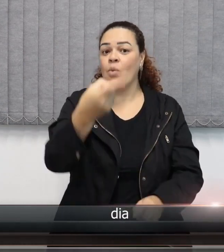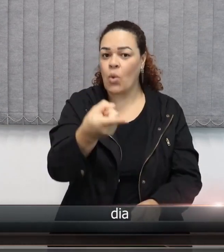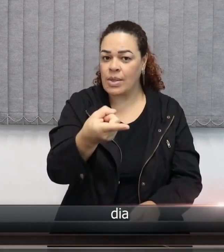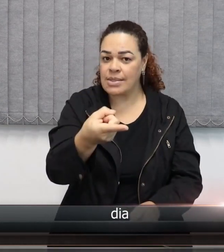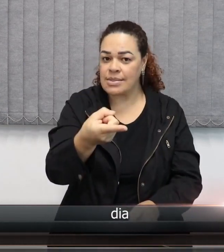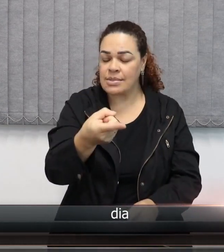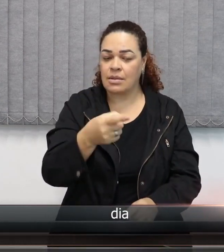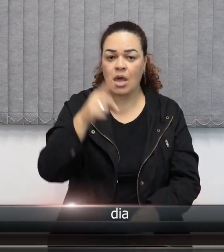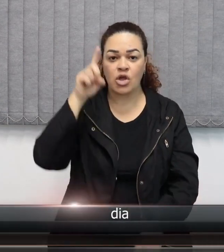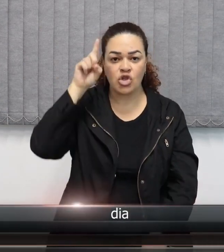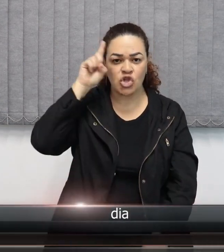dia,